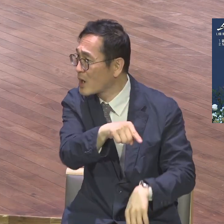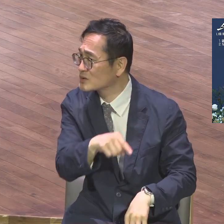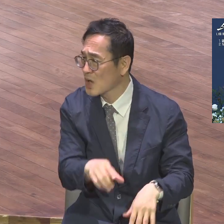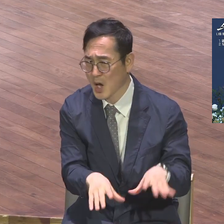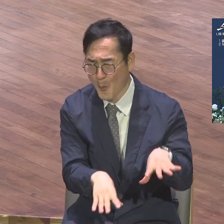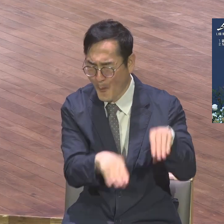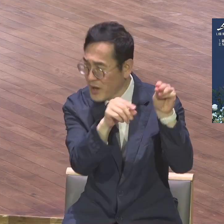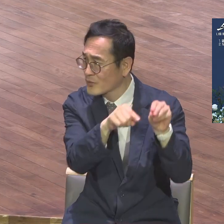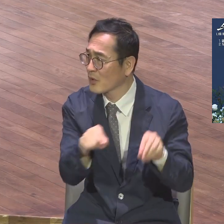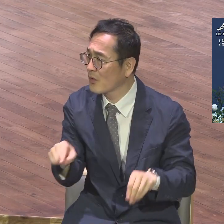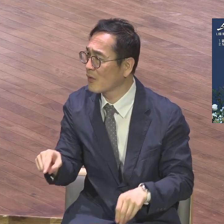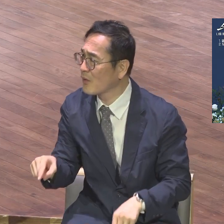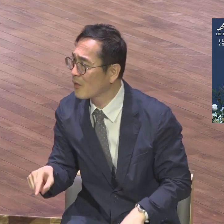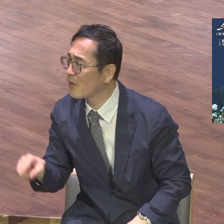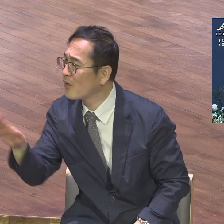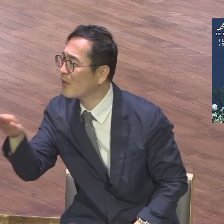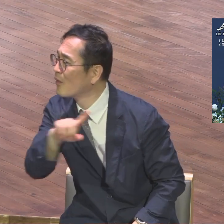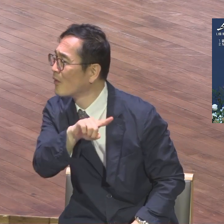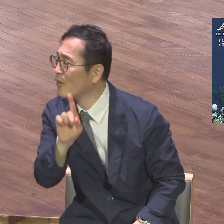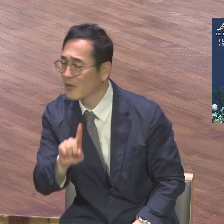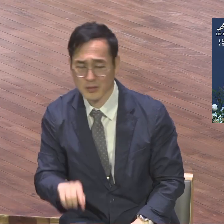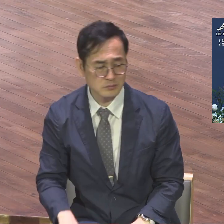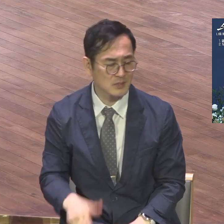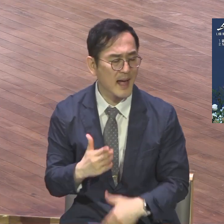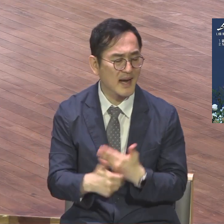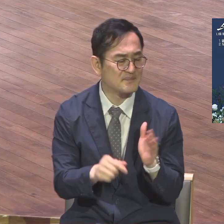답변합니다. 하나님을 믿으라.